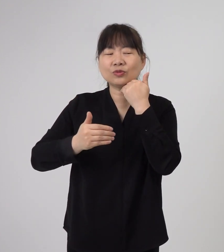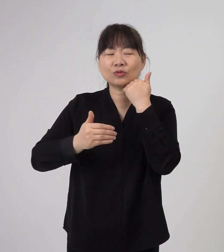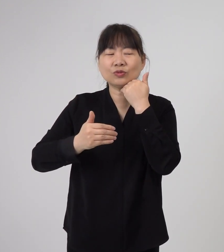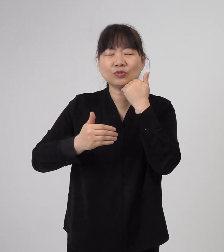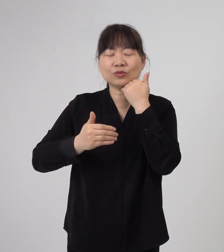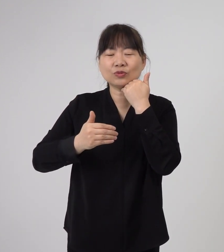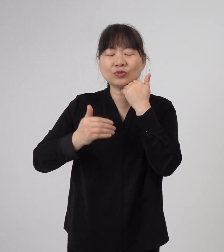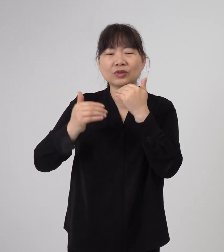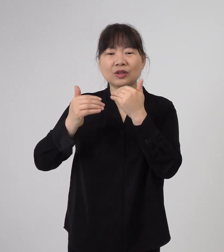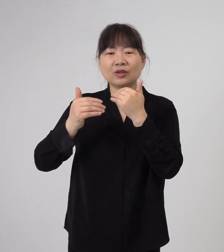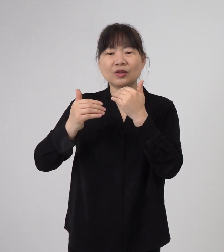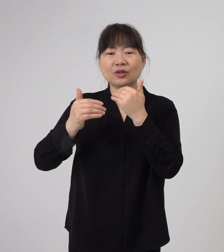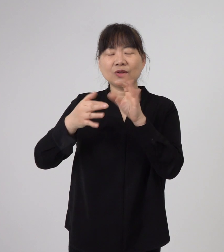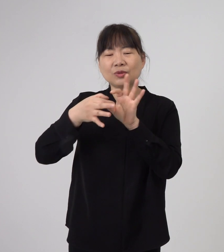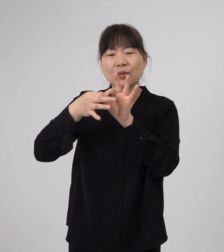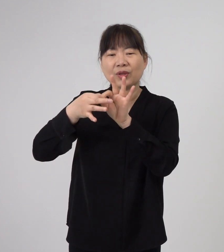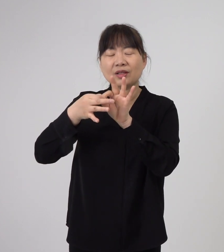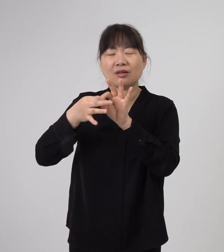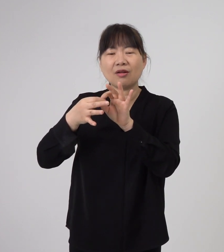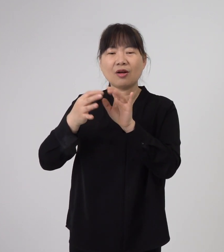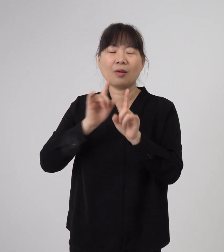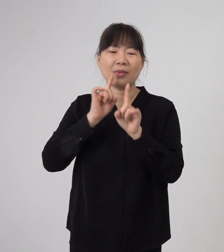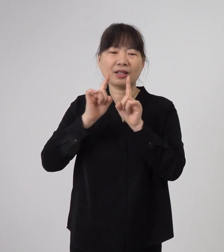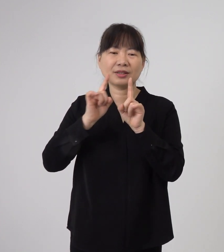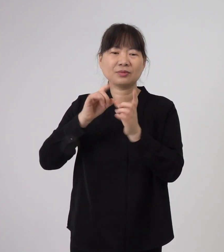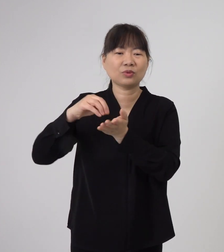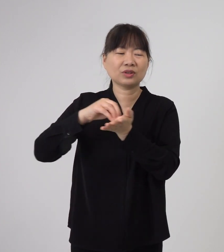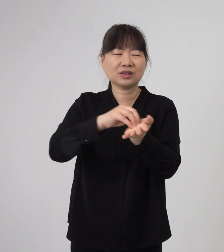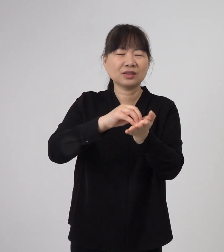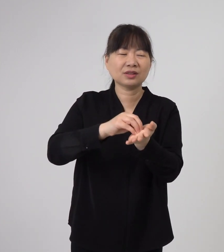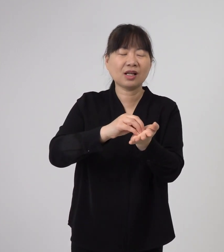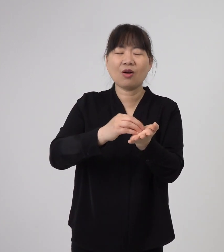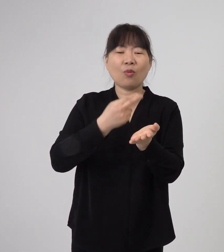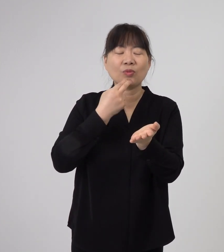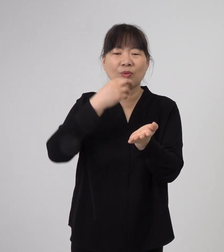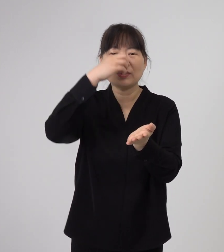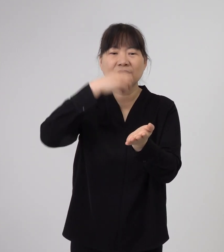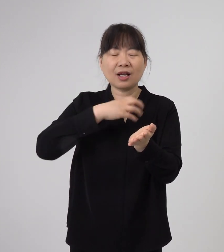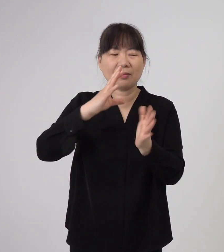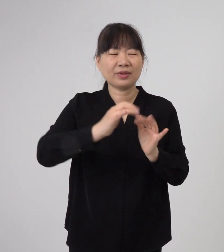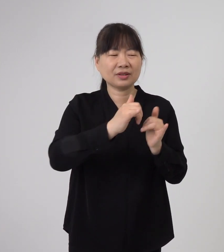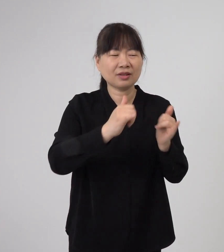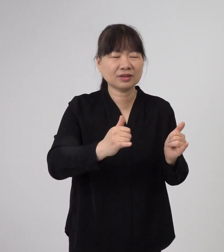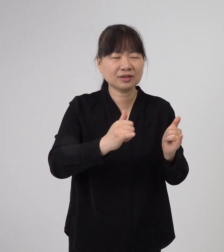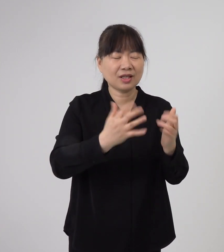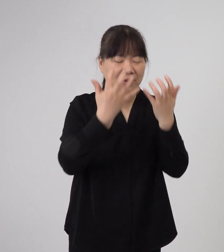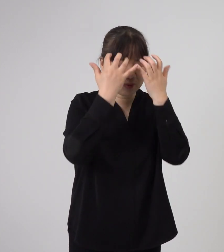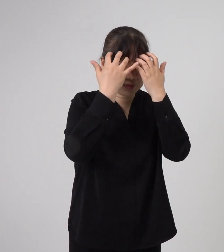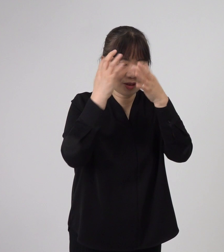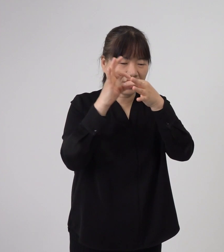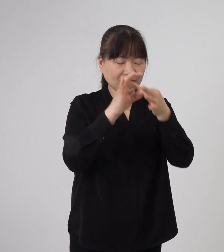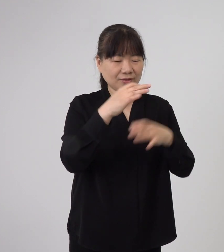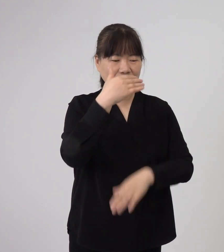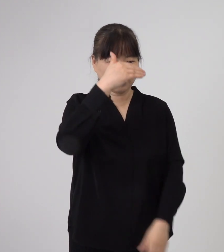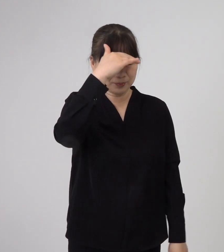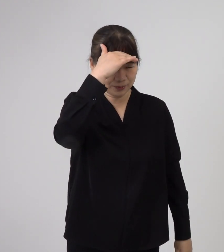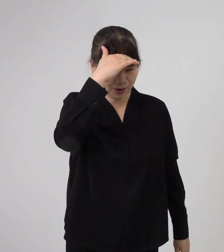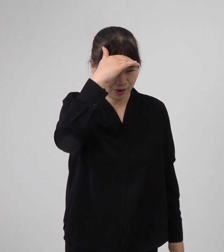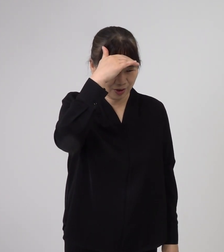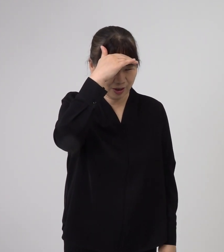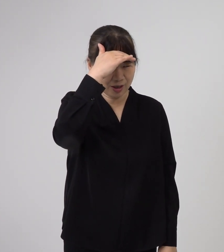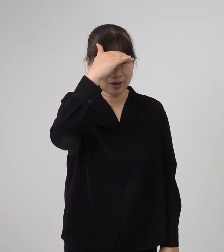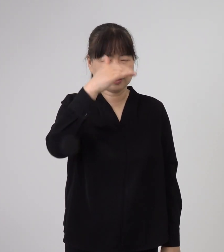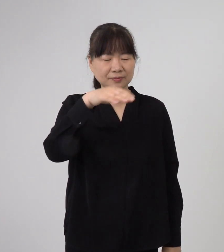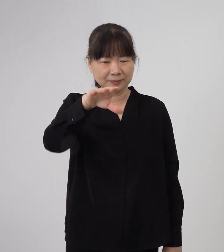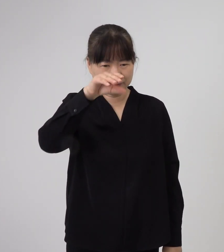말씀으로 등장하질 않아요. 그냥 이 백성들의 고통을 계속 보시고